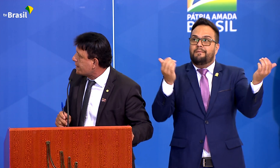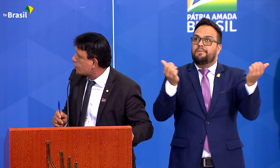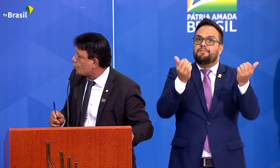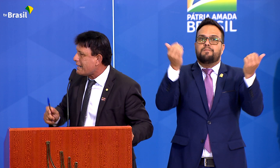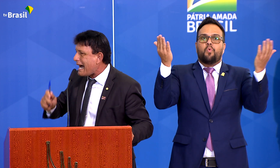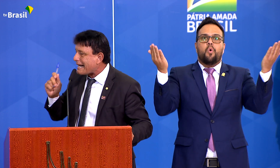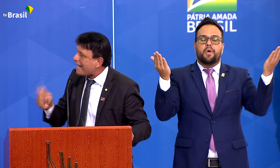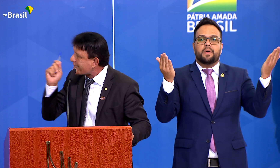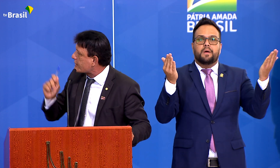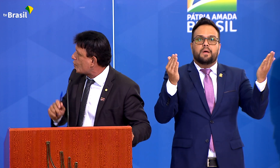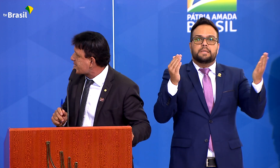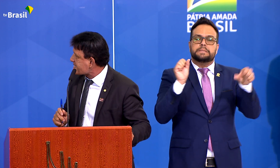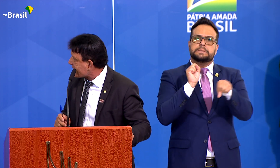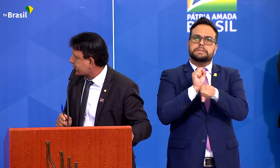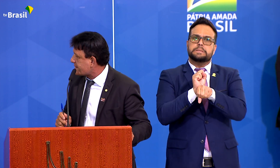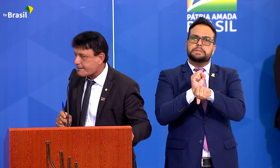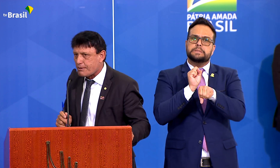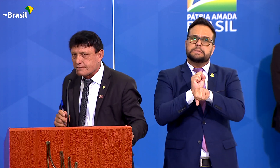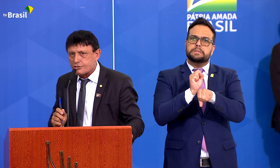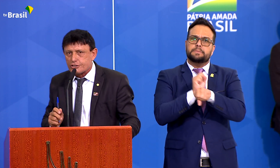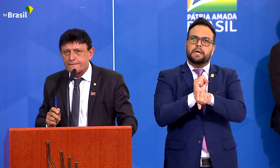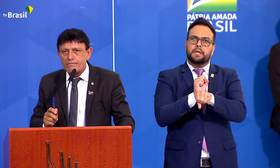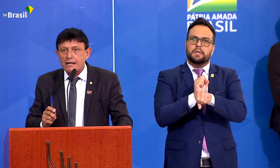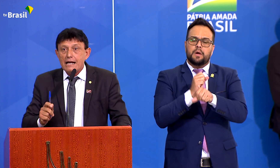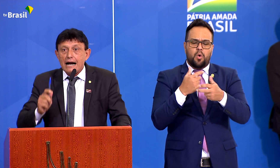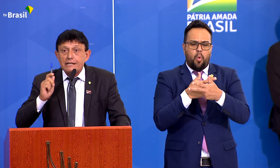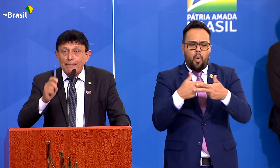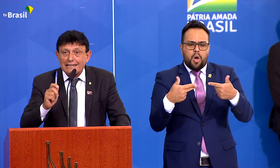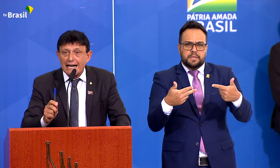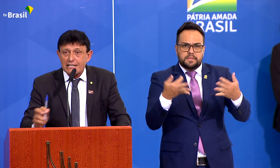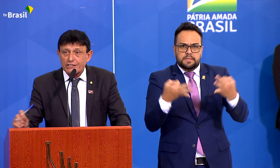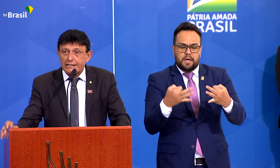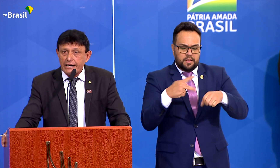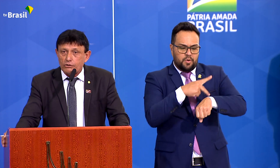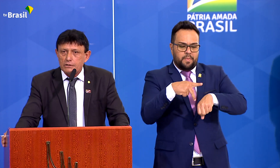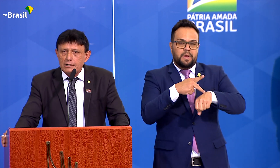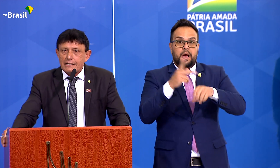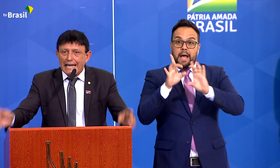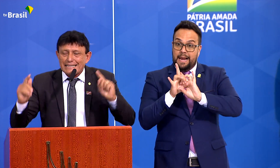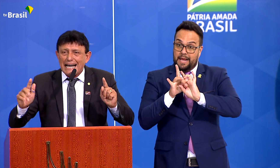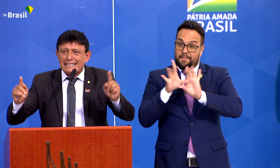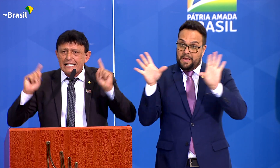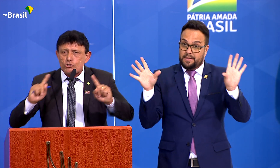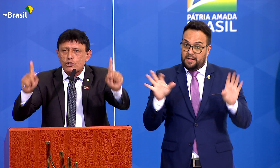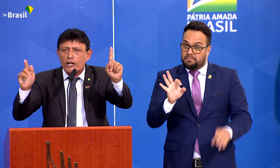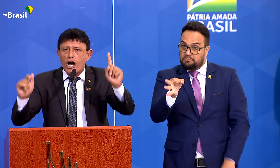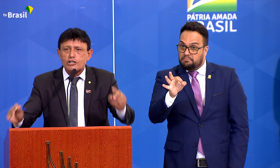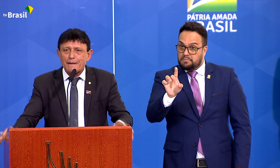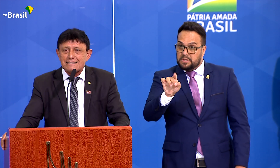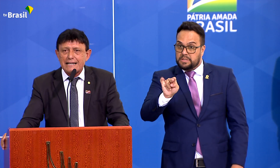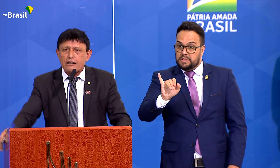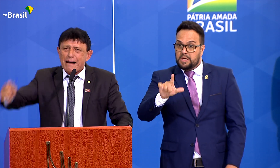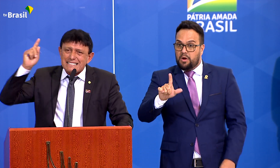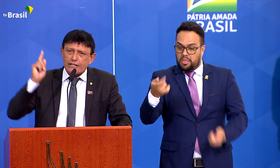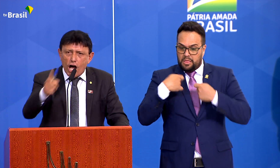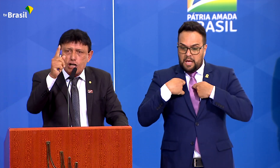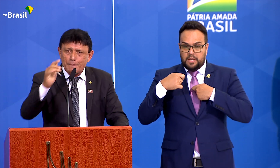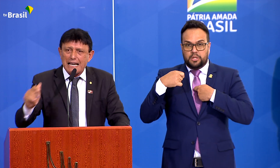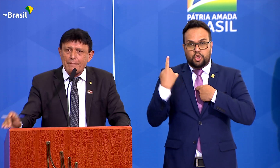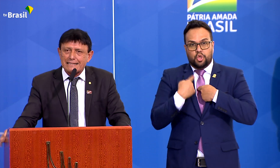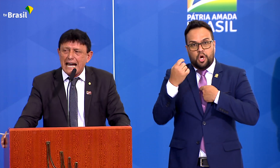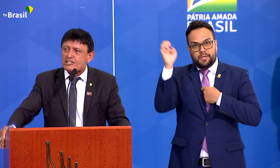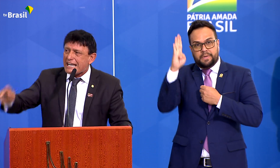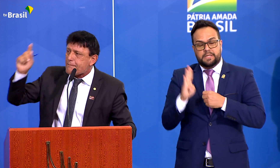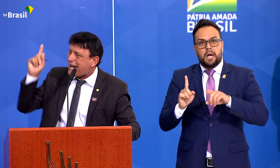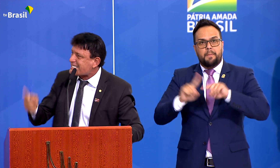aguardando a cada coisa certa desse país a liberdade Daniel que dada não só nós brasileiro